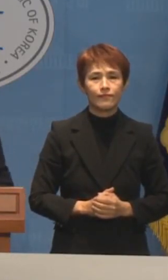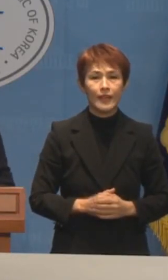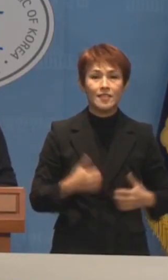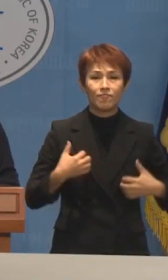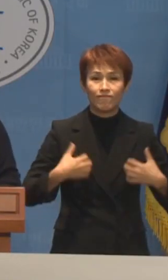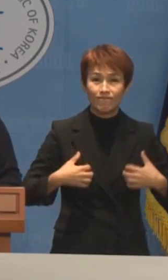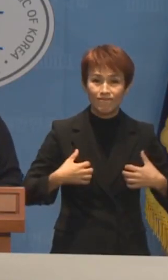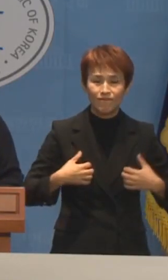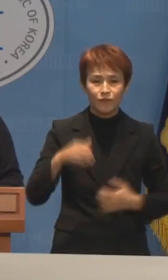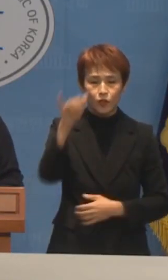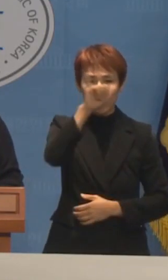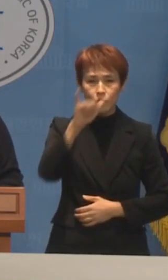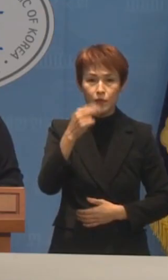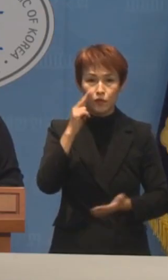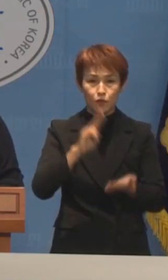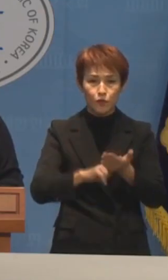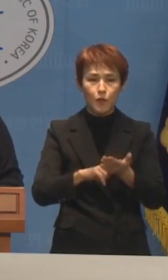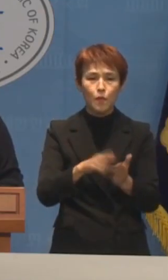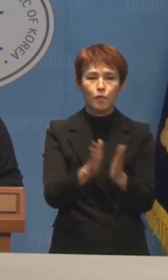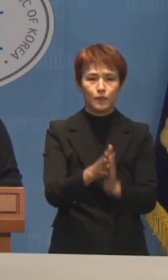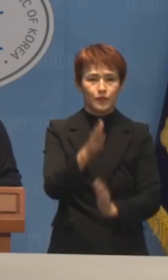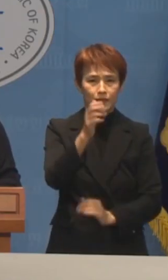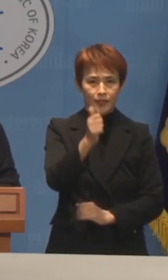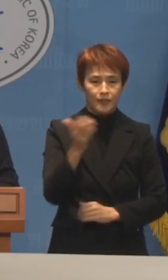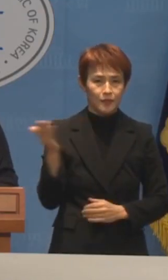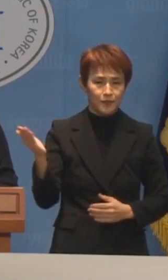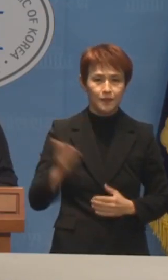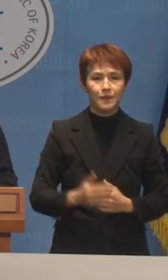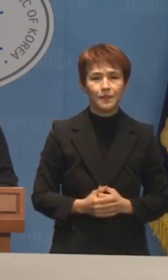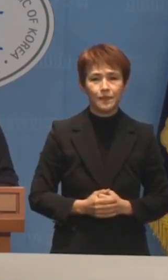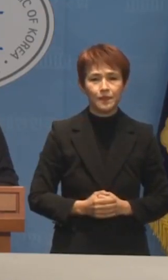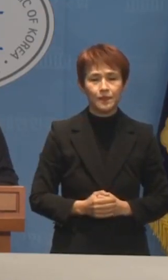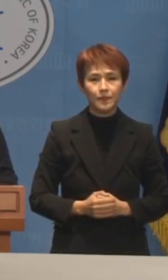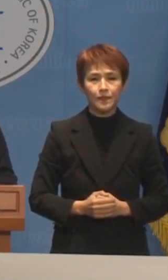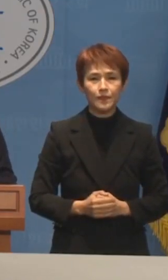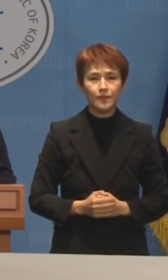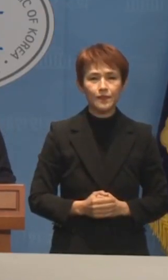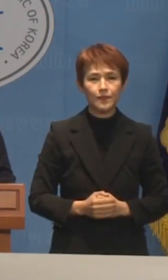반갑습니다. 전국민주우체국본부 경인지역본부장 이정원입니다.